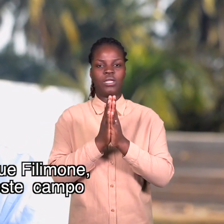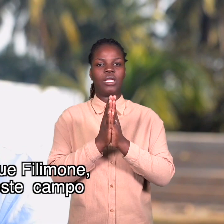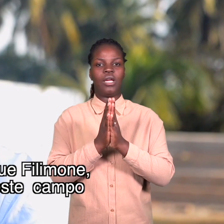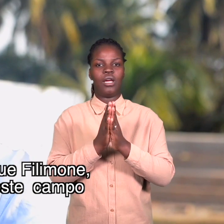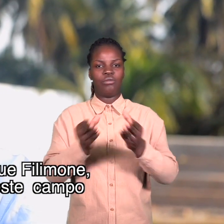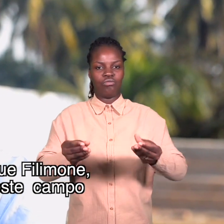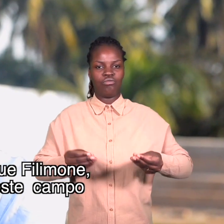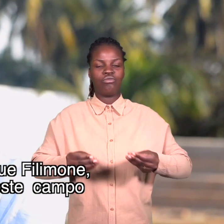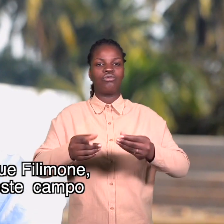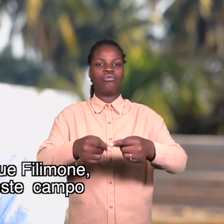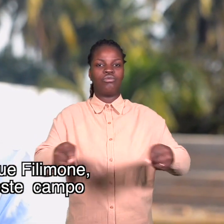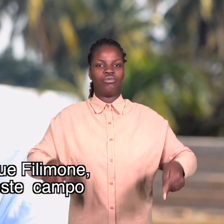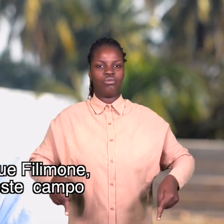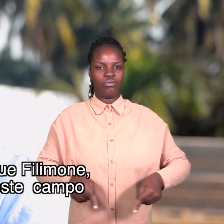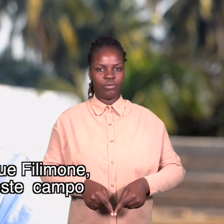campo.